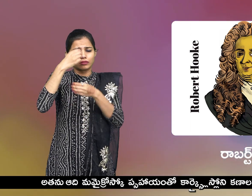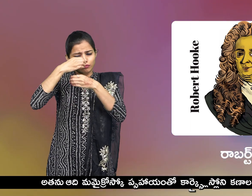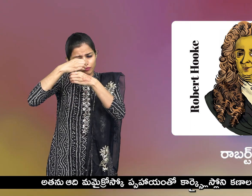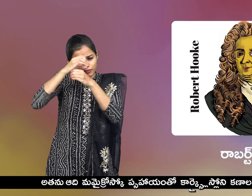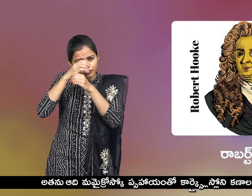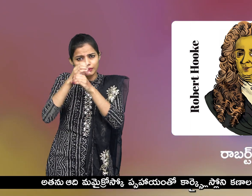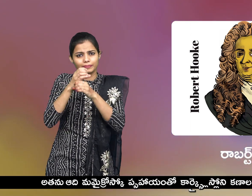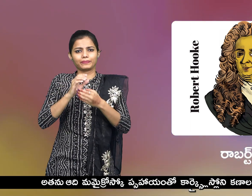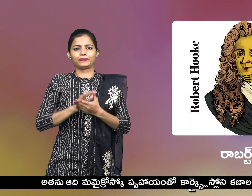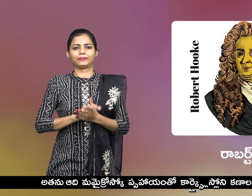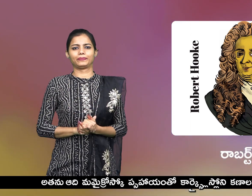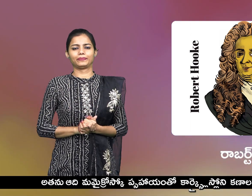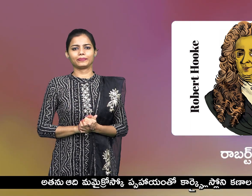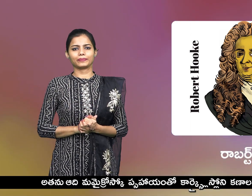స్లైస్లోని కణాలను గమనించాడు.